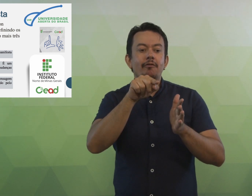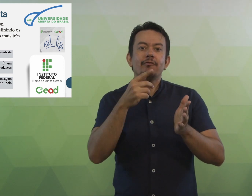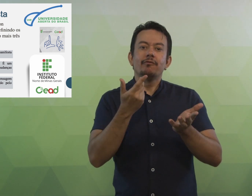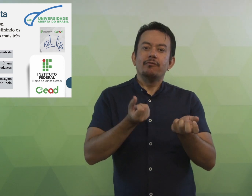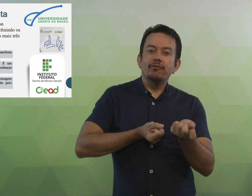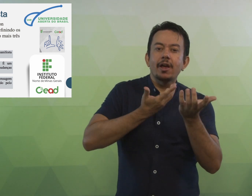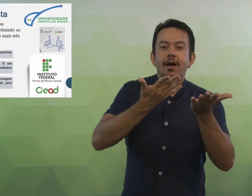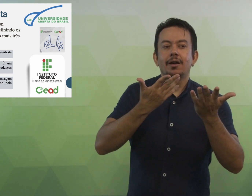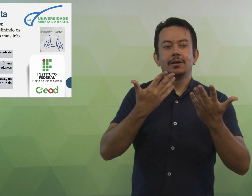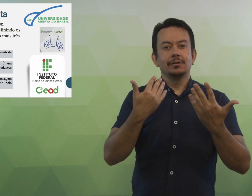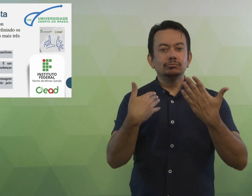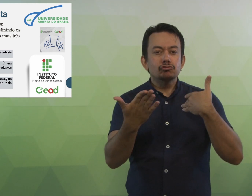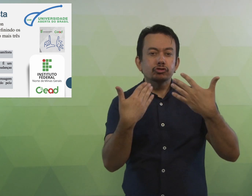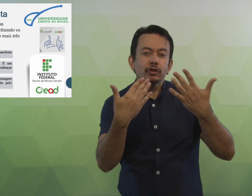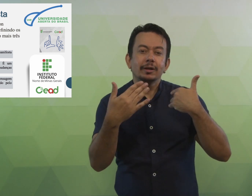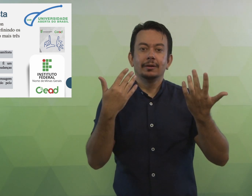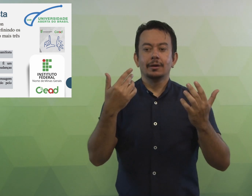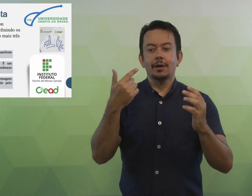utilizado.